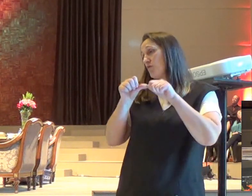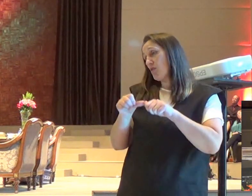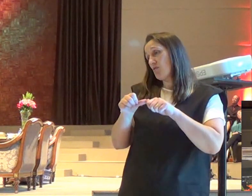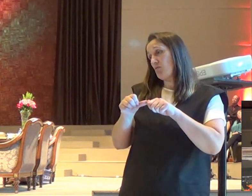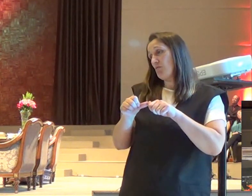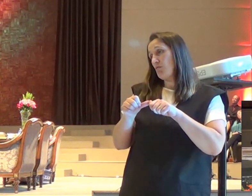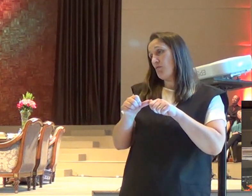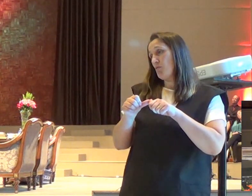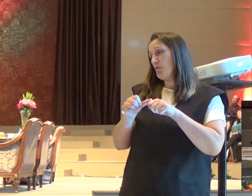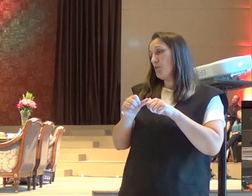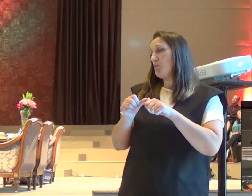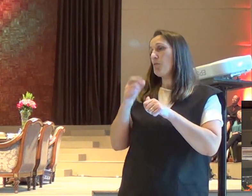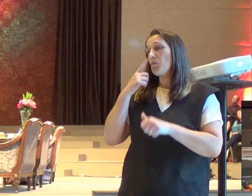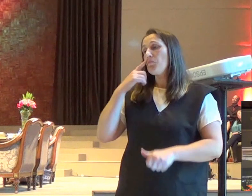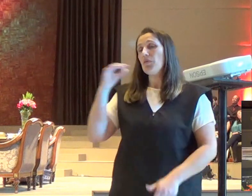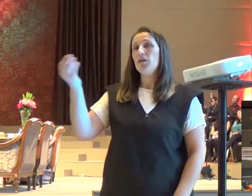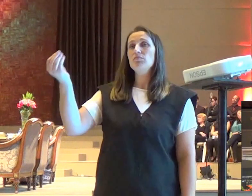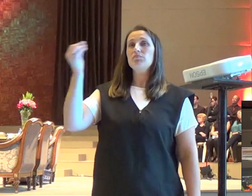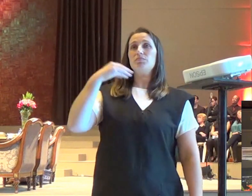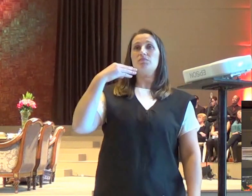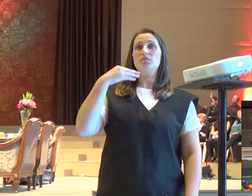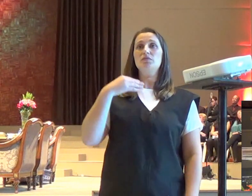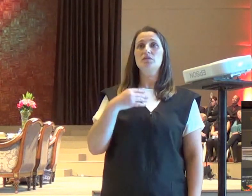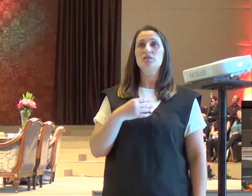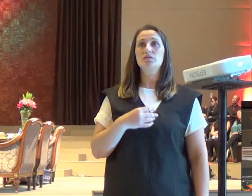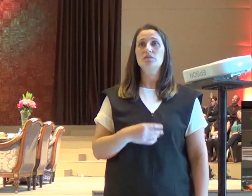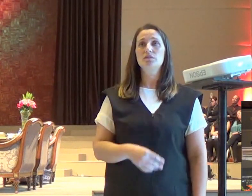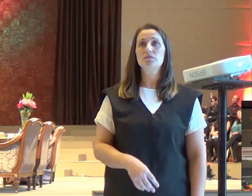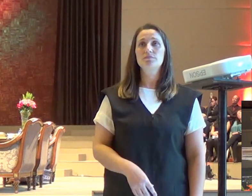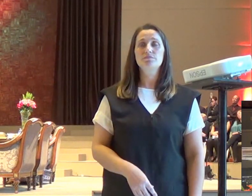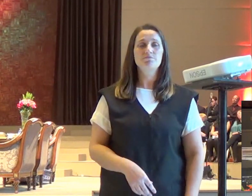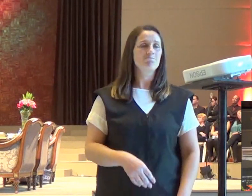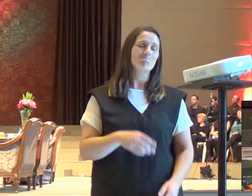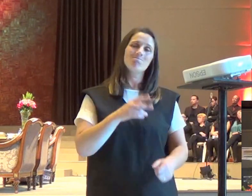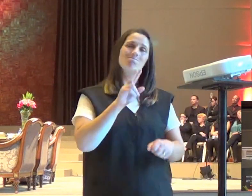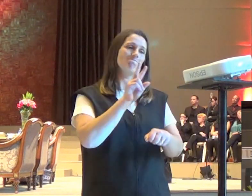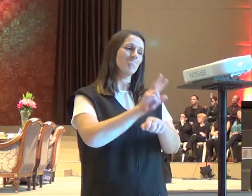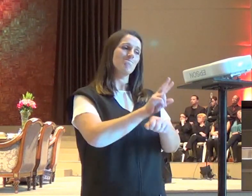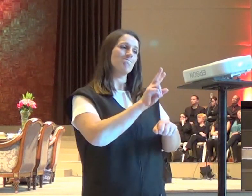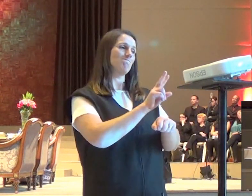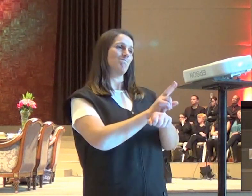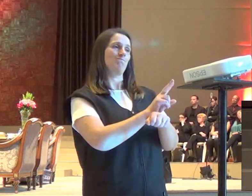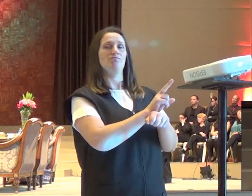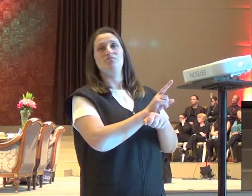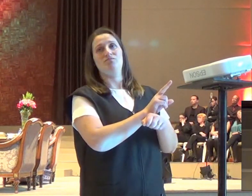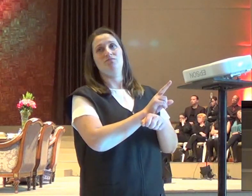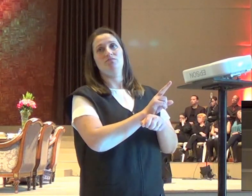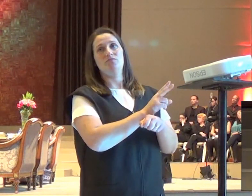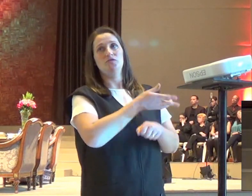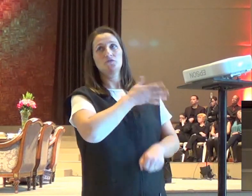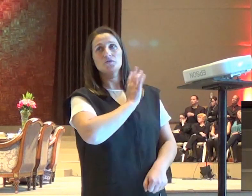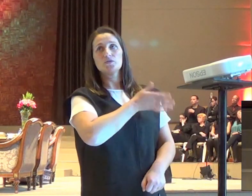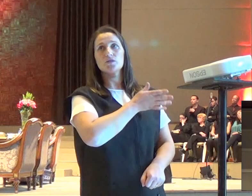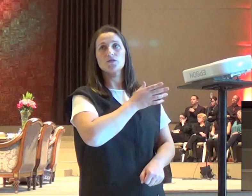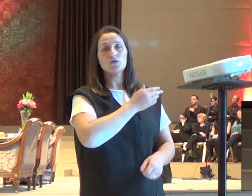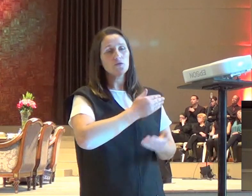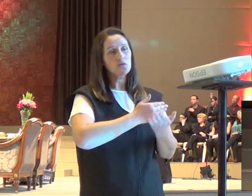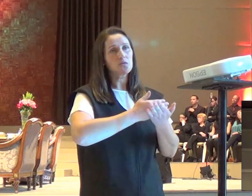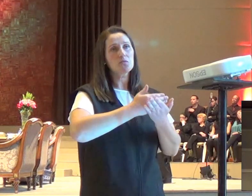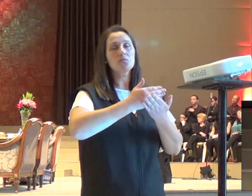e aí o pai vem dar um beijo nele e acabou, não faz mais nada, não trata o coração e começa uma revolução